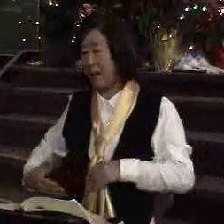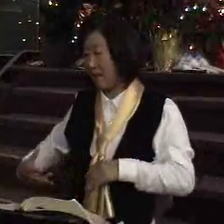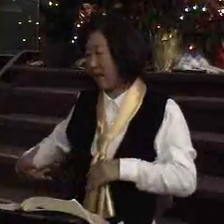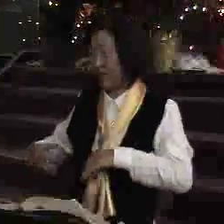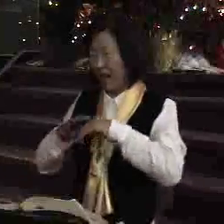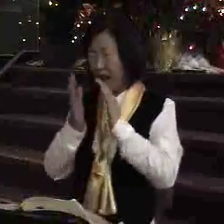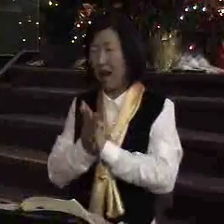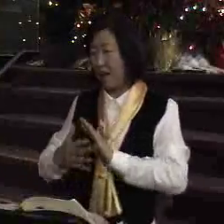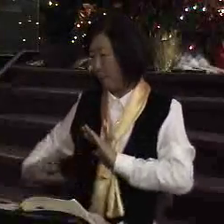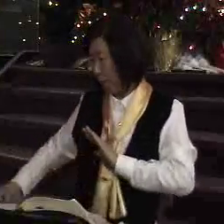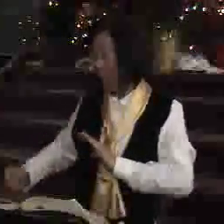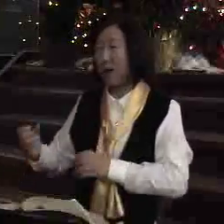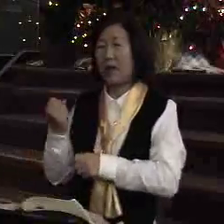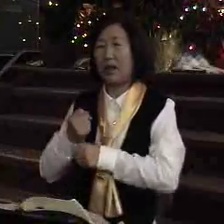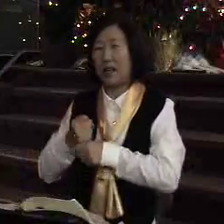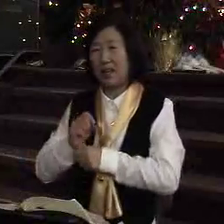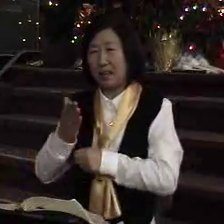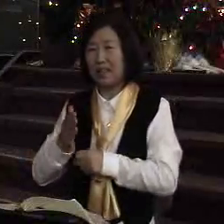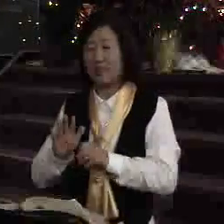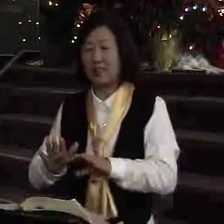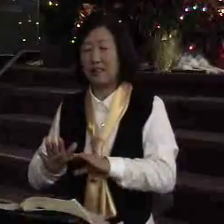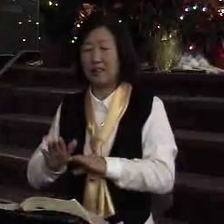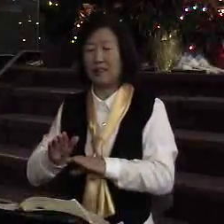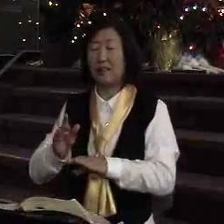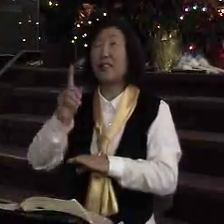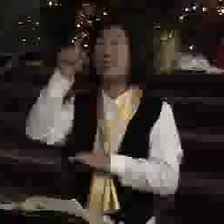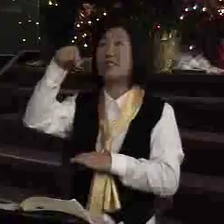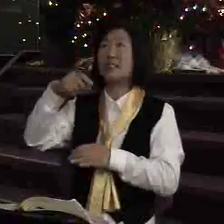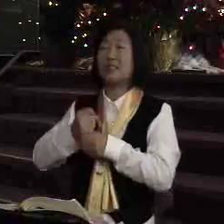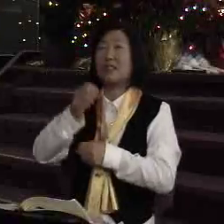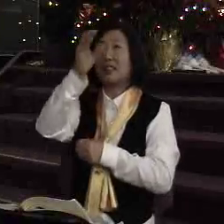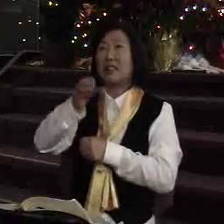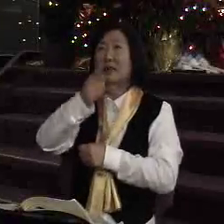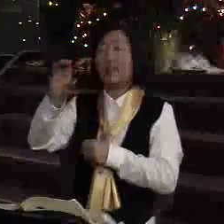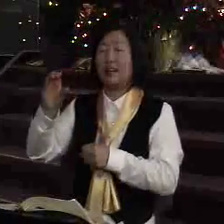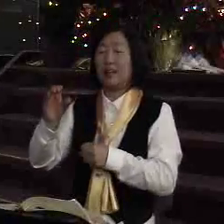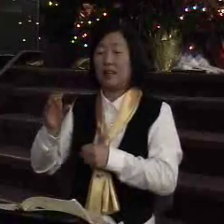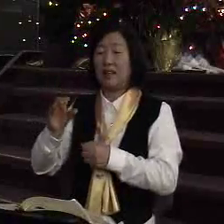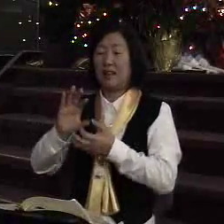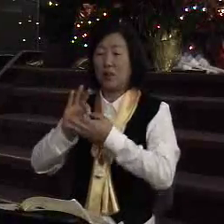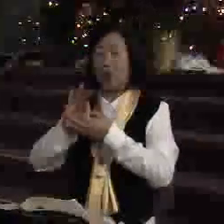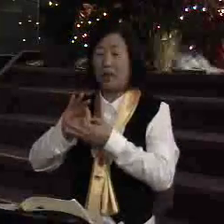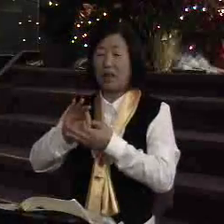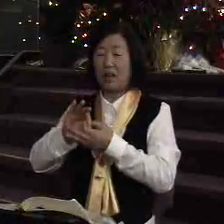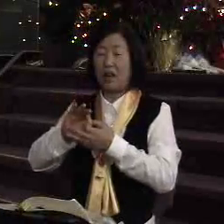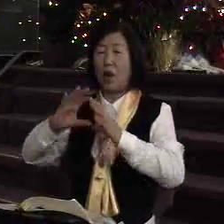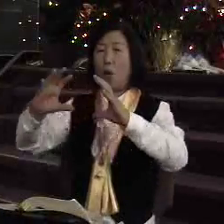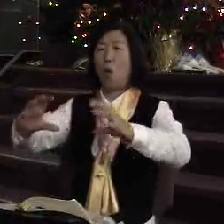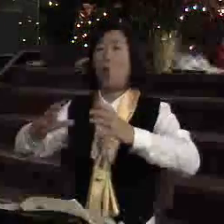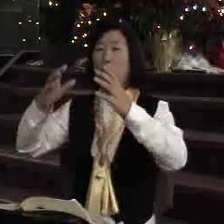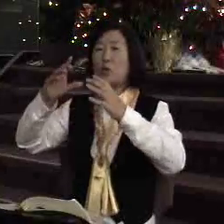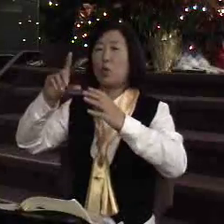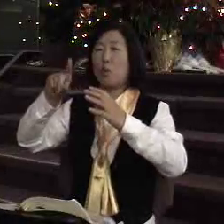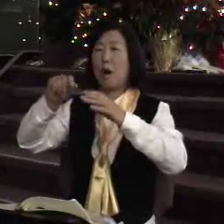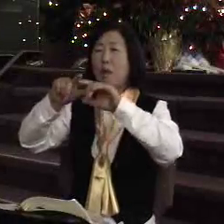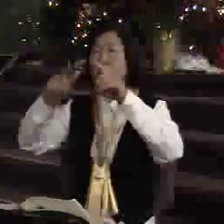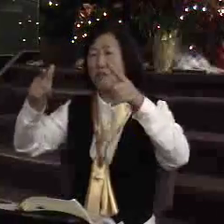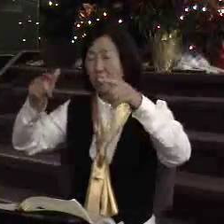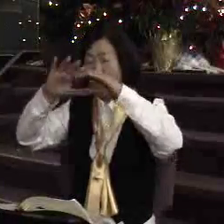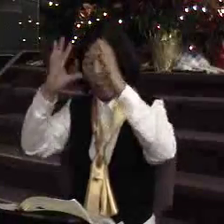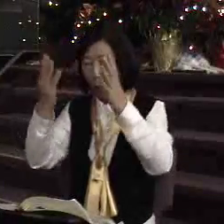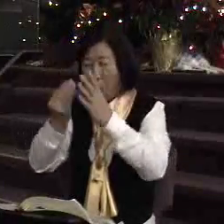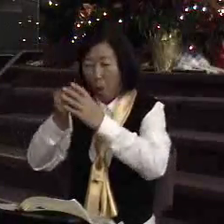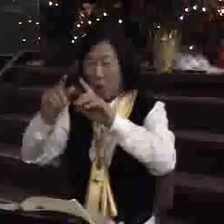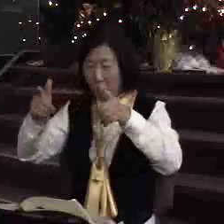창조하신 하나님께서 그 십자가를 통해 이 우주 만물보다 너가 나에게 더 귀하다,